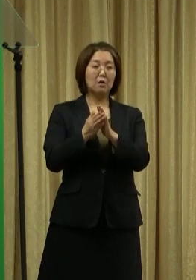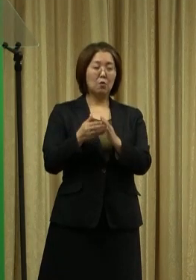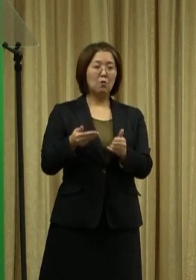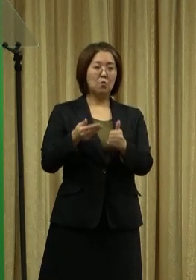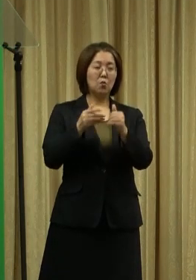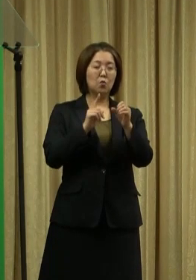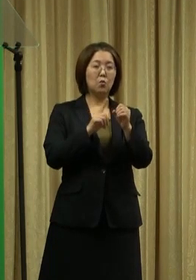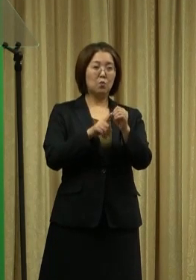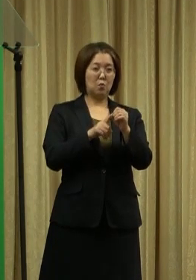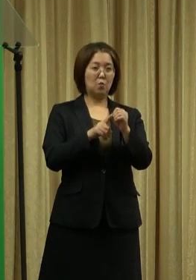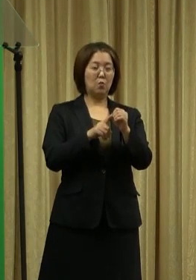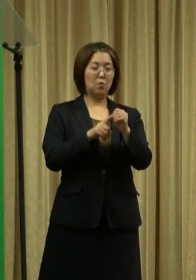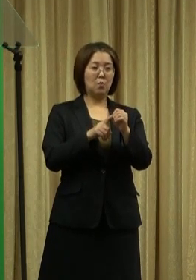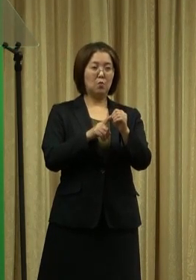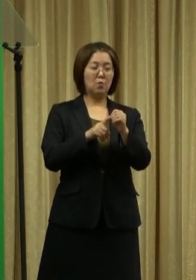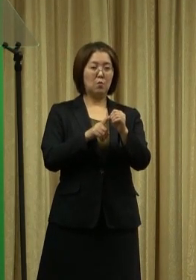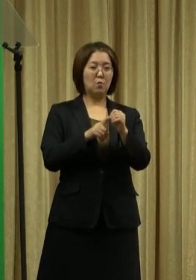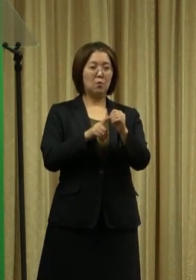ために、その